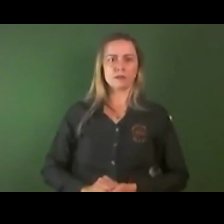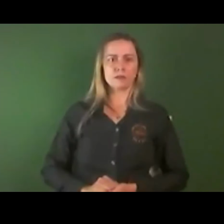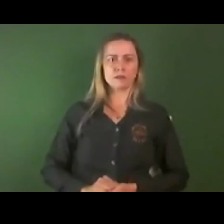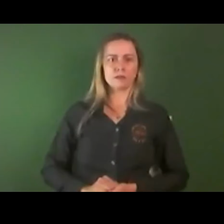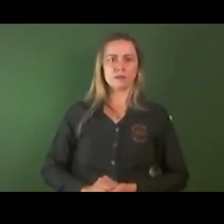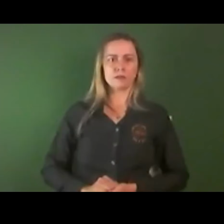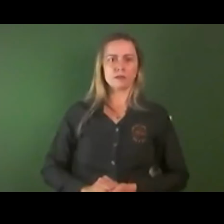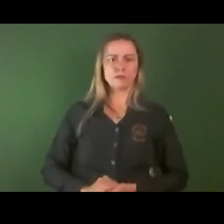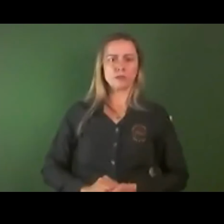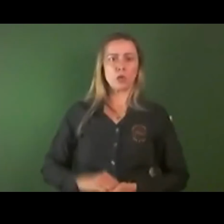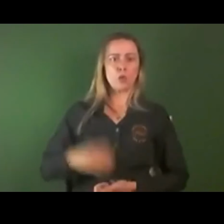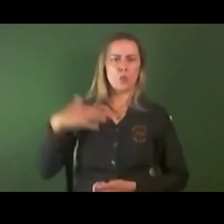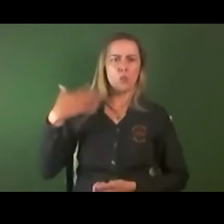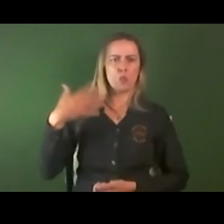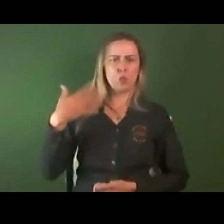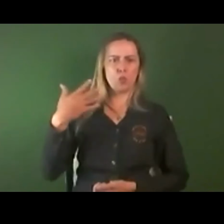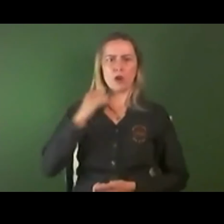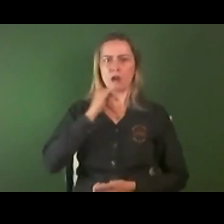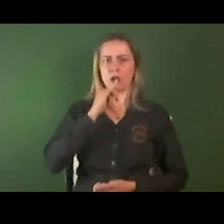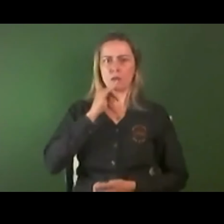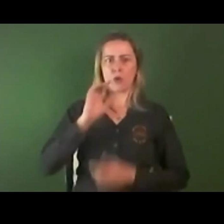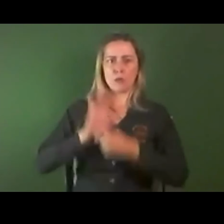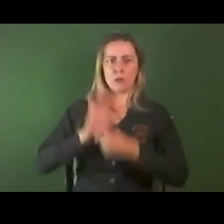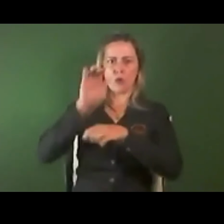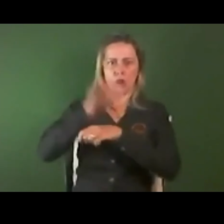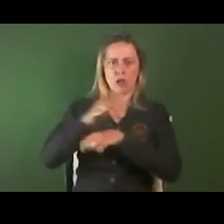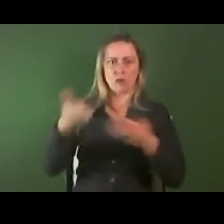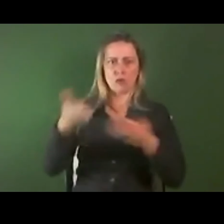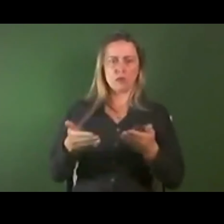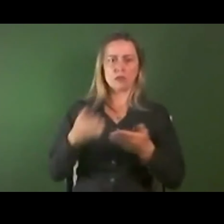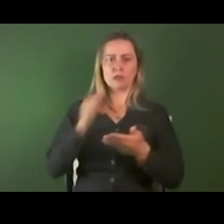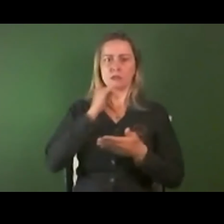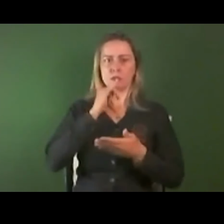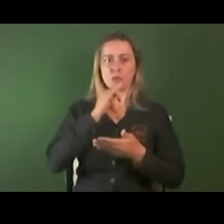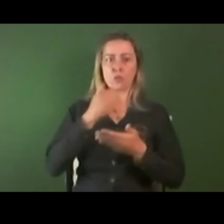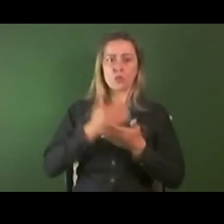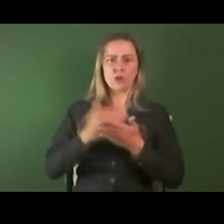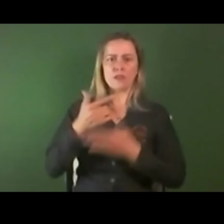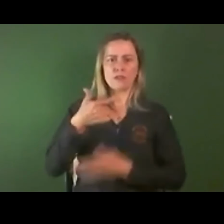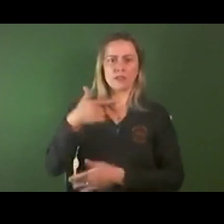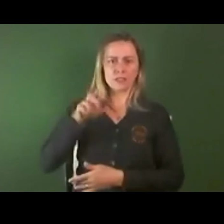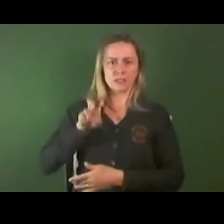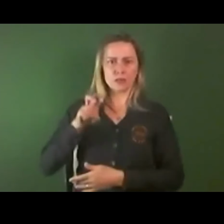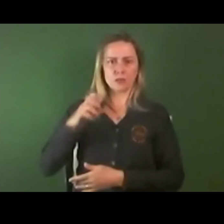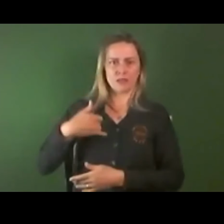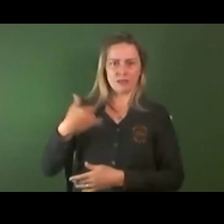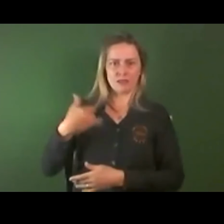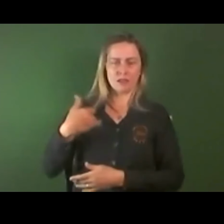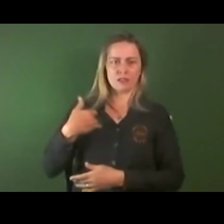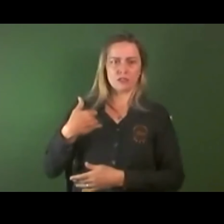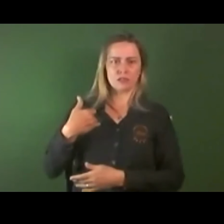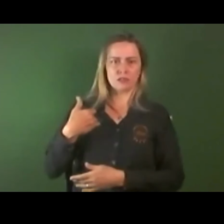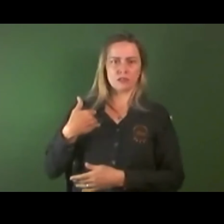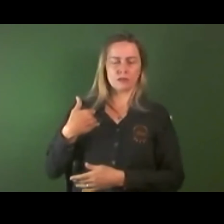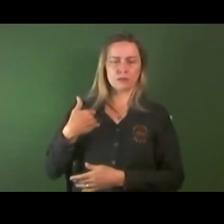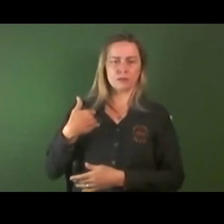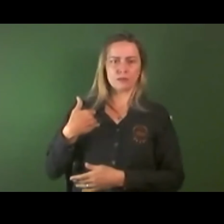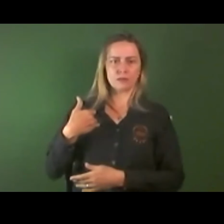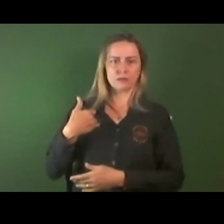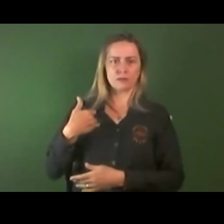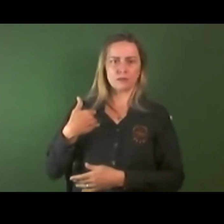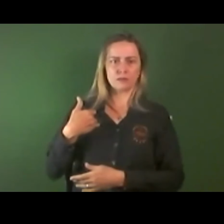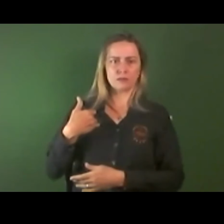Bom, eu vou pular agora, quando ele tem 25 anos de idade, ele entrou olha